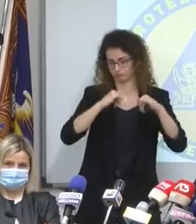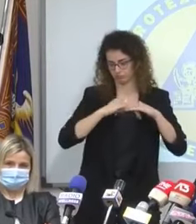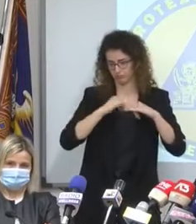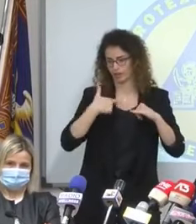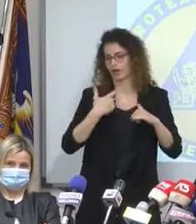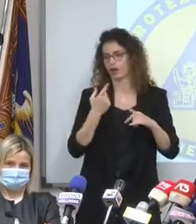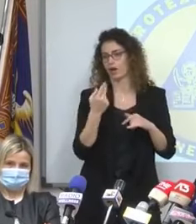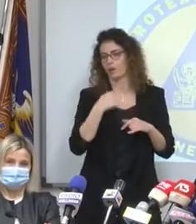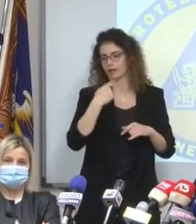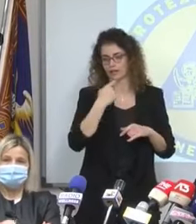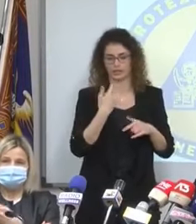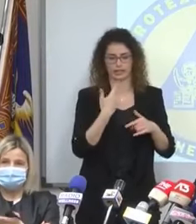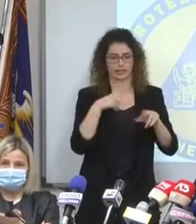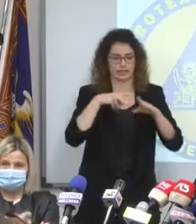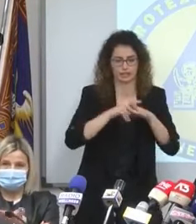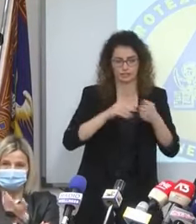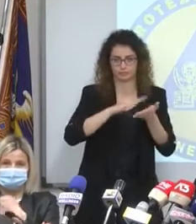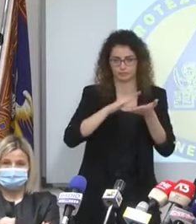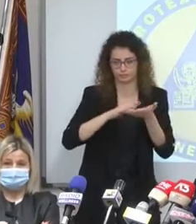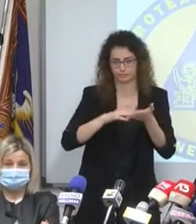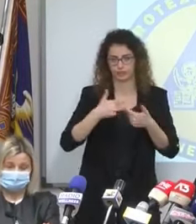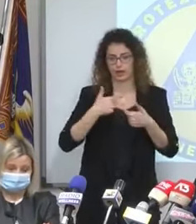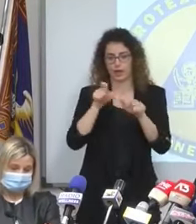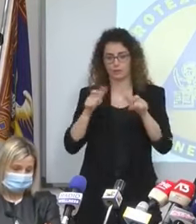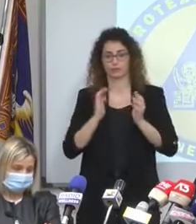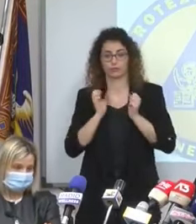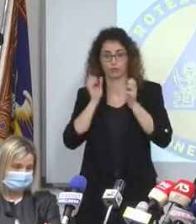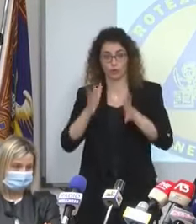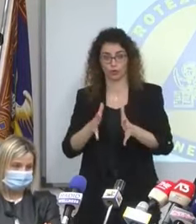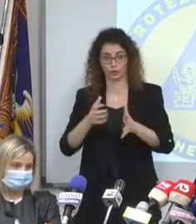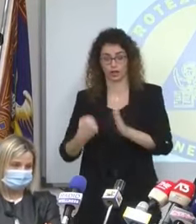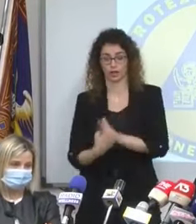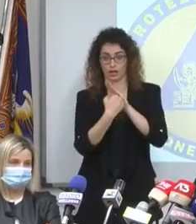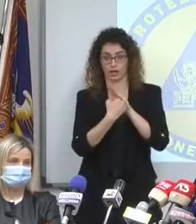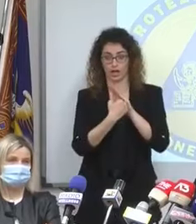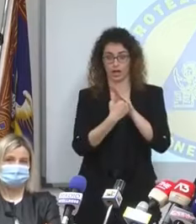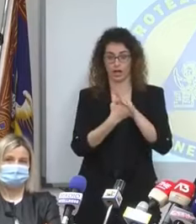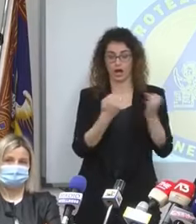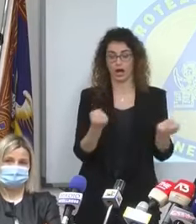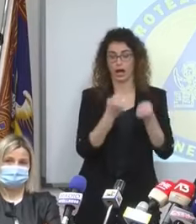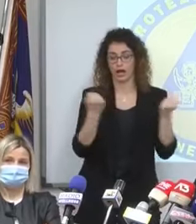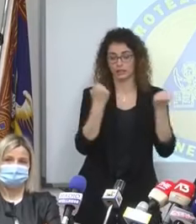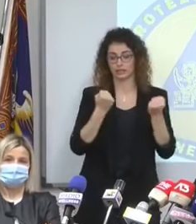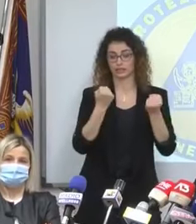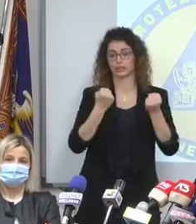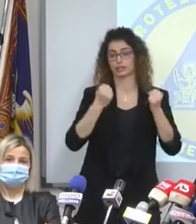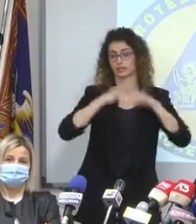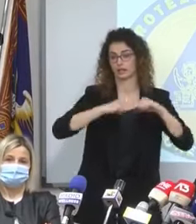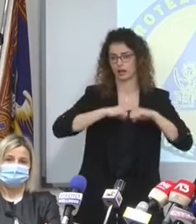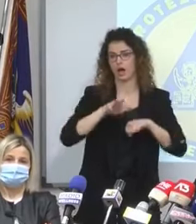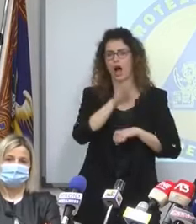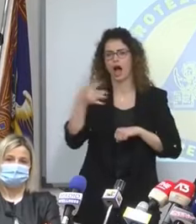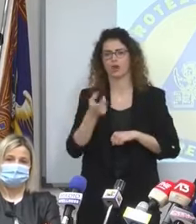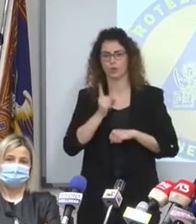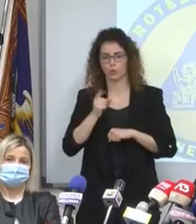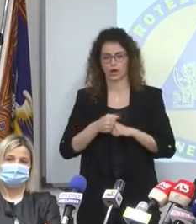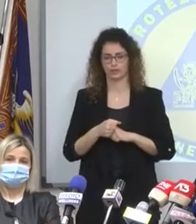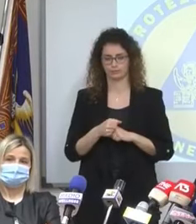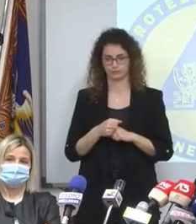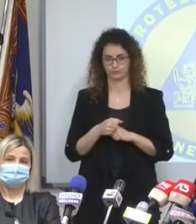manutenzione come diceva il Presidente, personale volontario a supporto delle attività sanitarie, poi c'è l'altro. L'altro